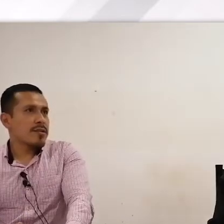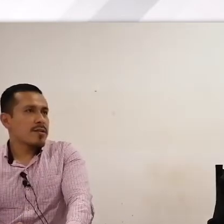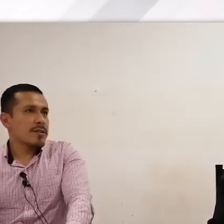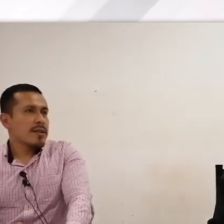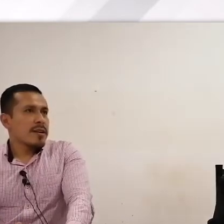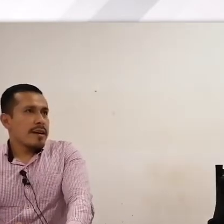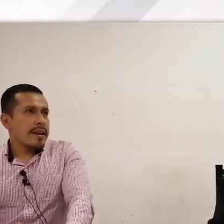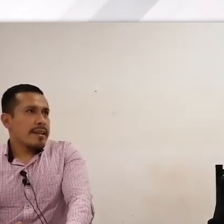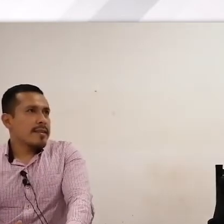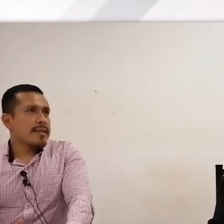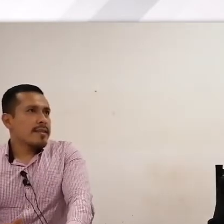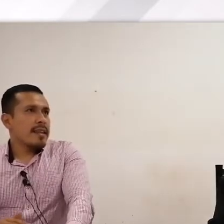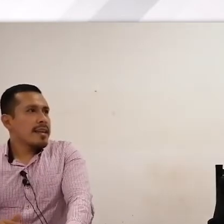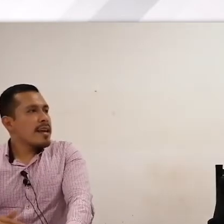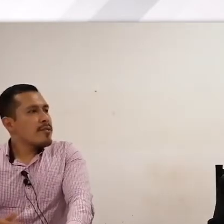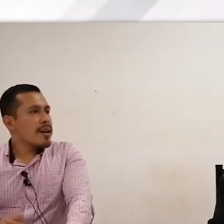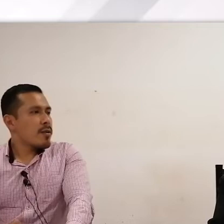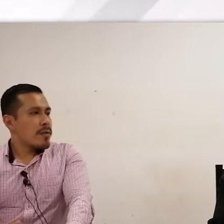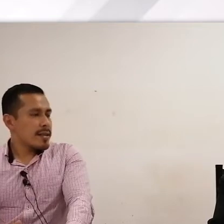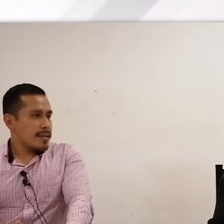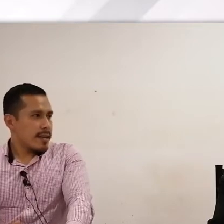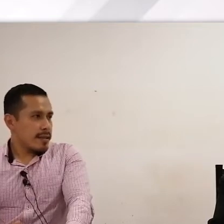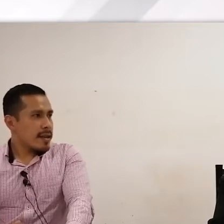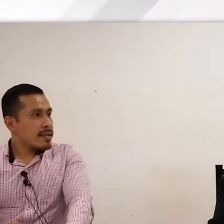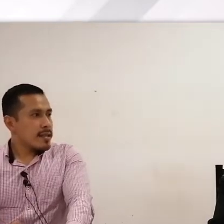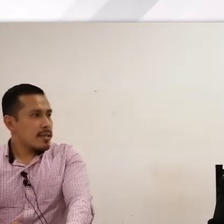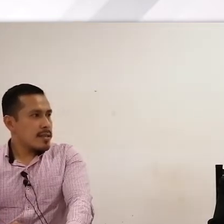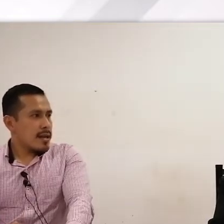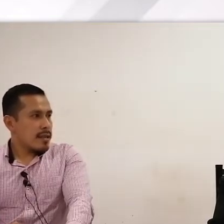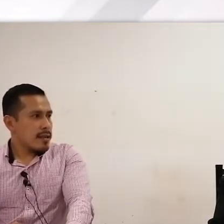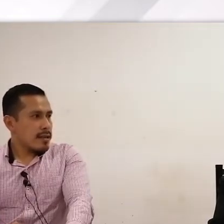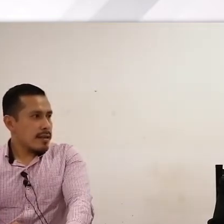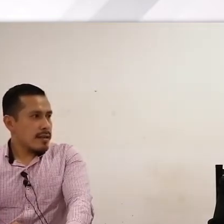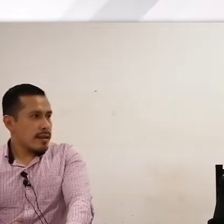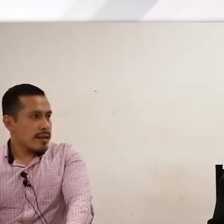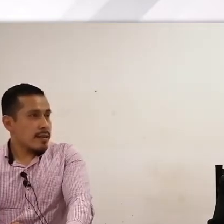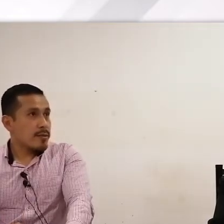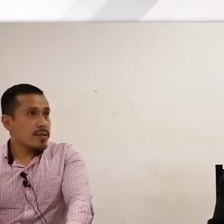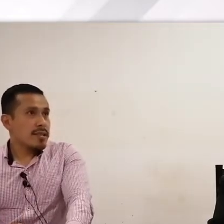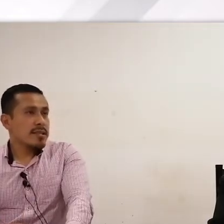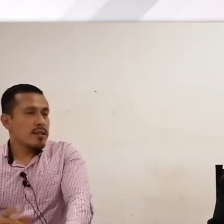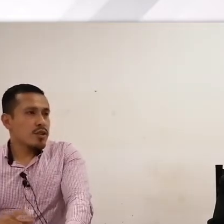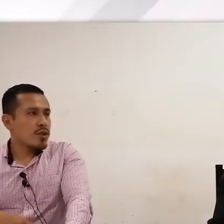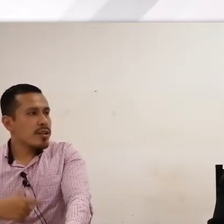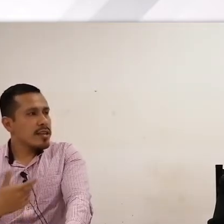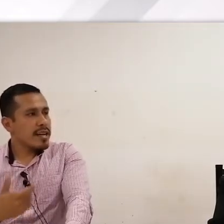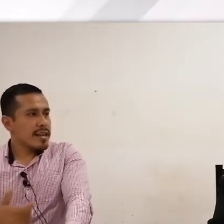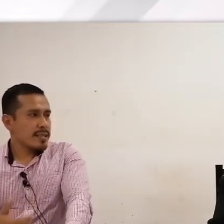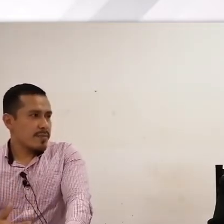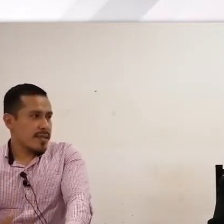los chicos tenía yo que cubrir cierta necesidad.